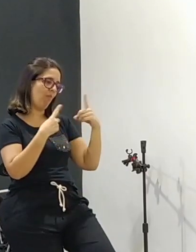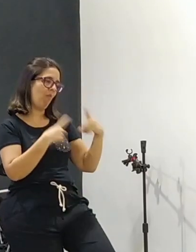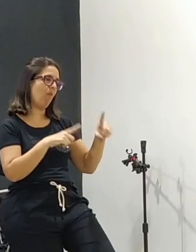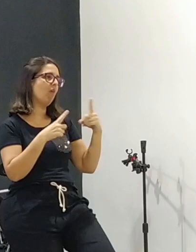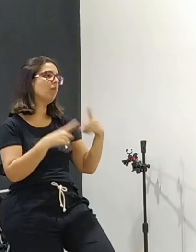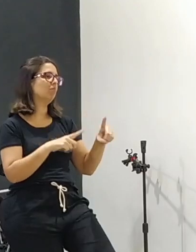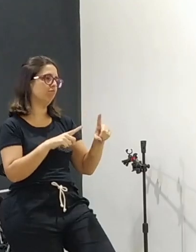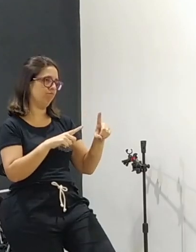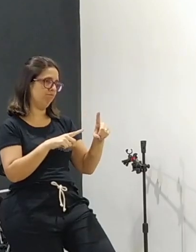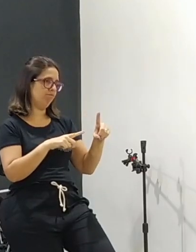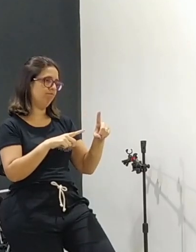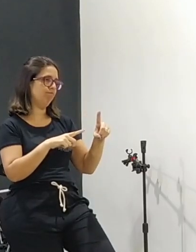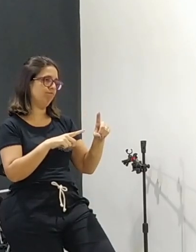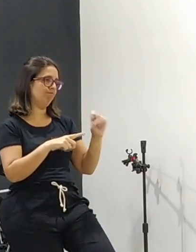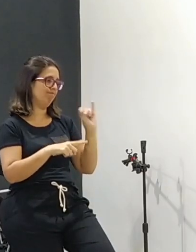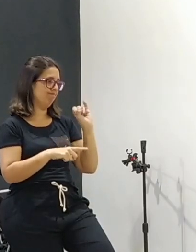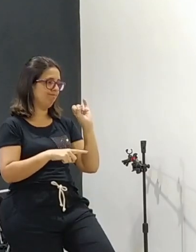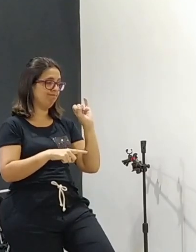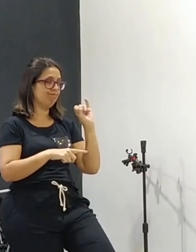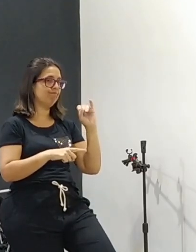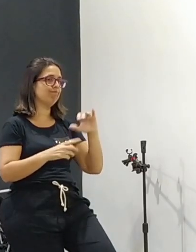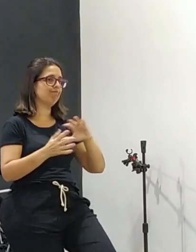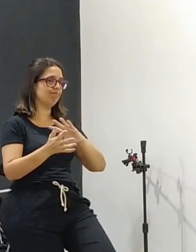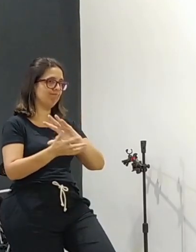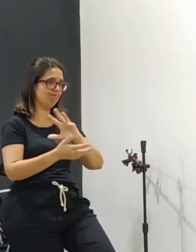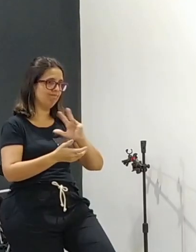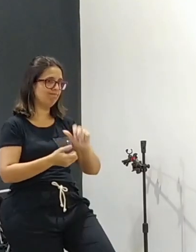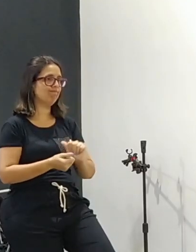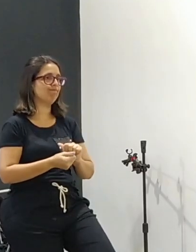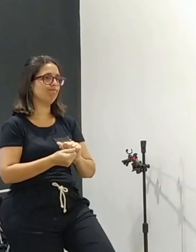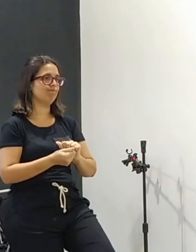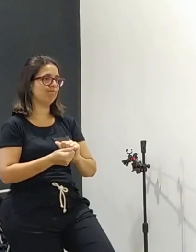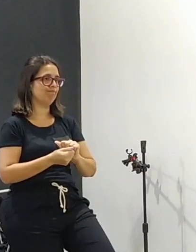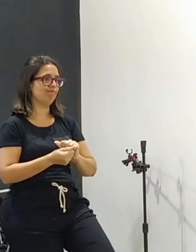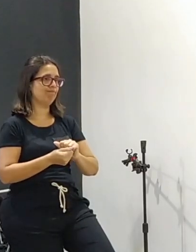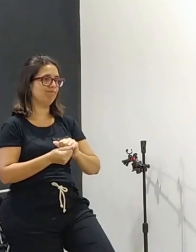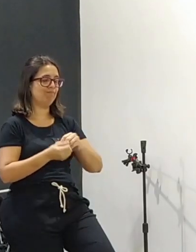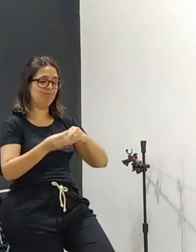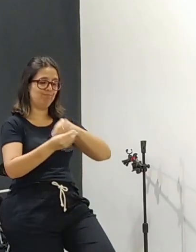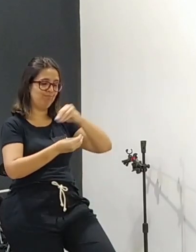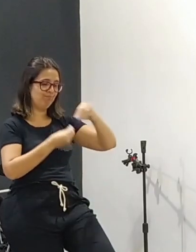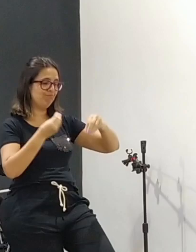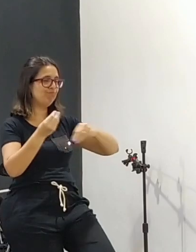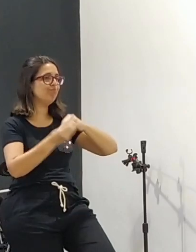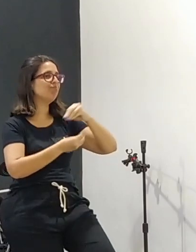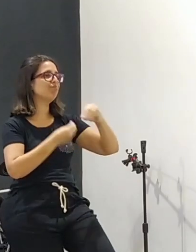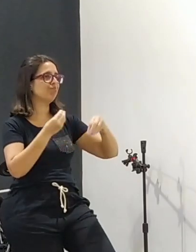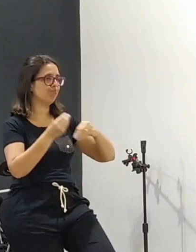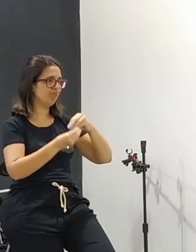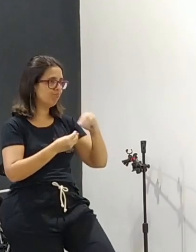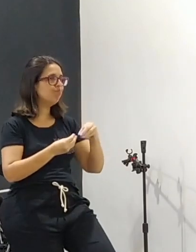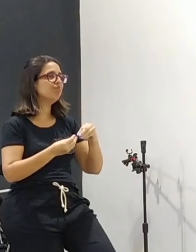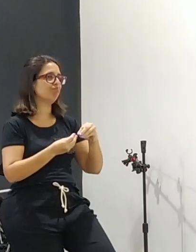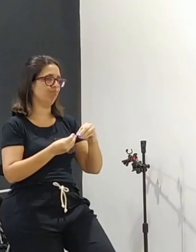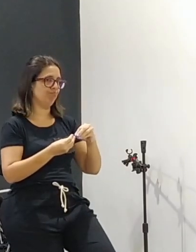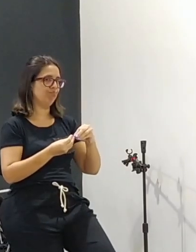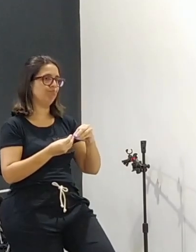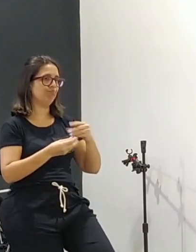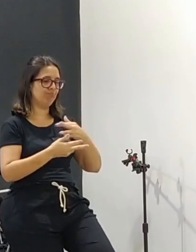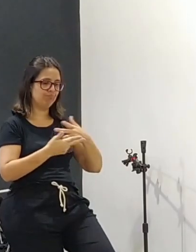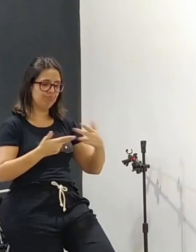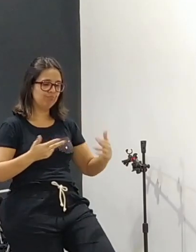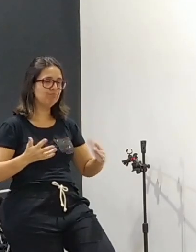estão flertando com o mundo, né? Se envolvendo com esse mundo, como aquele marido ou aquela esposa